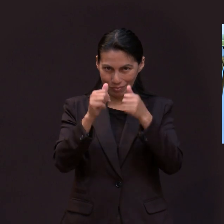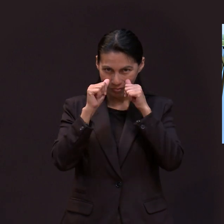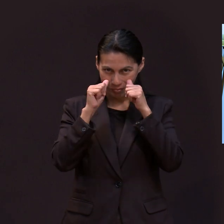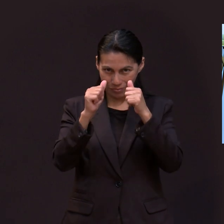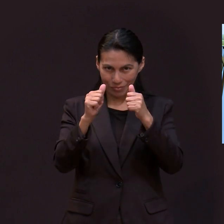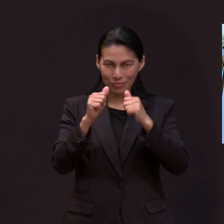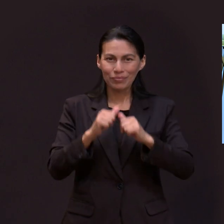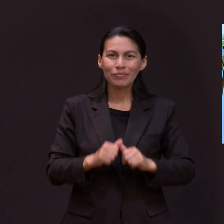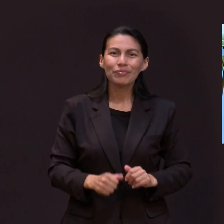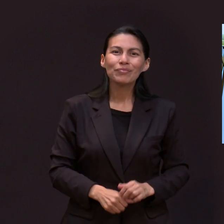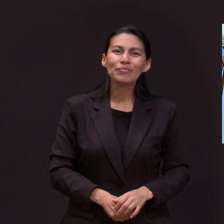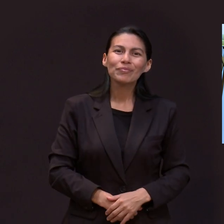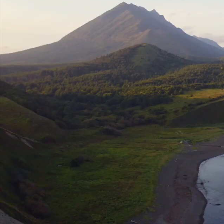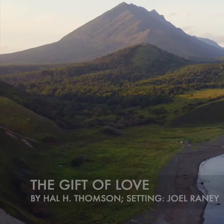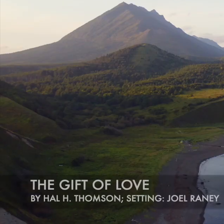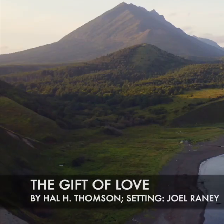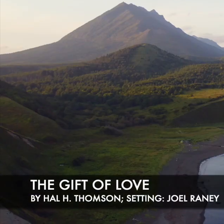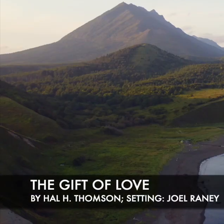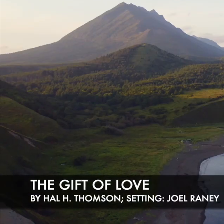escuchemos